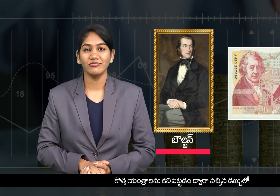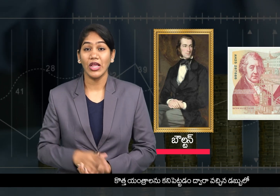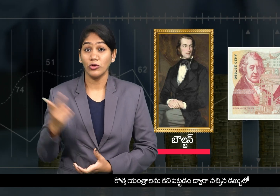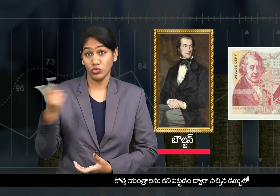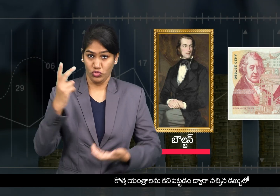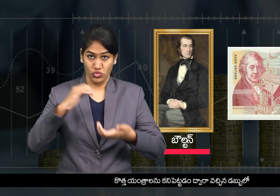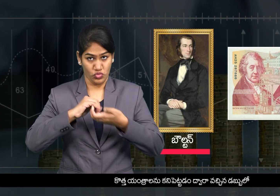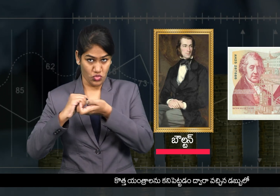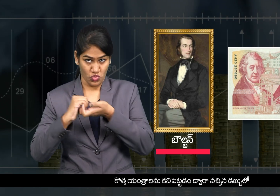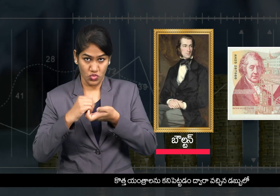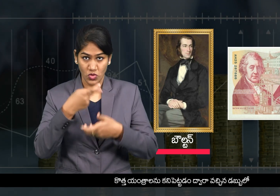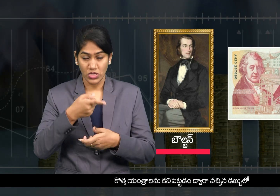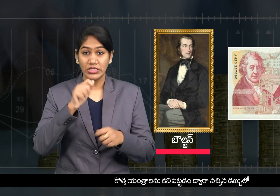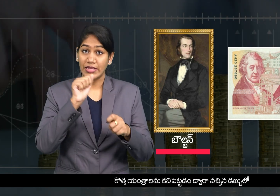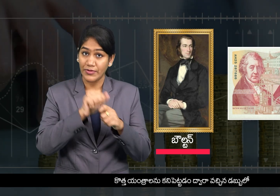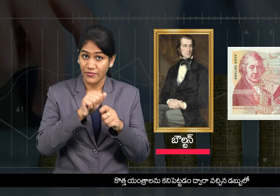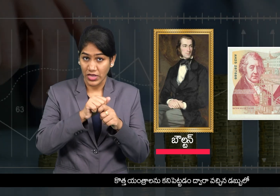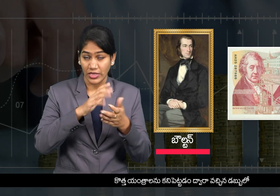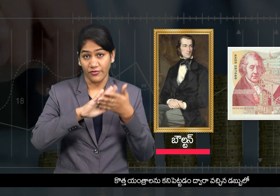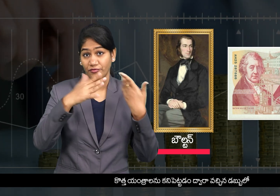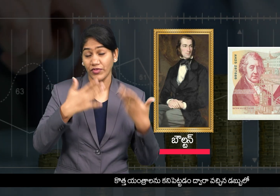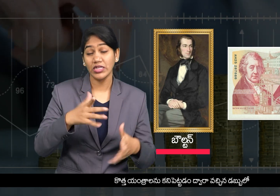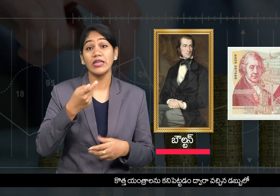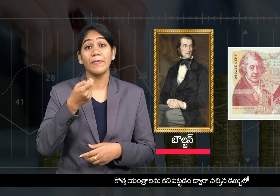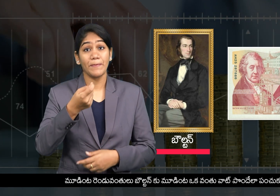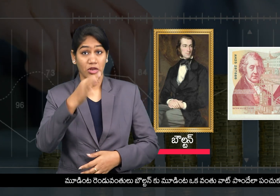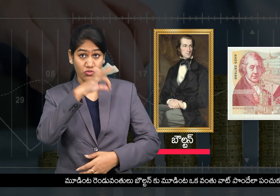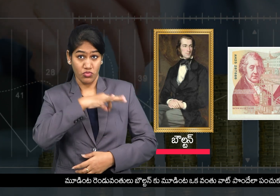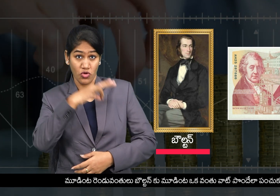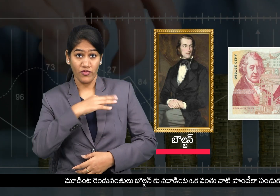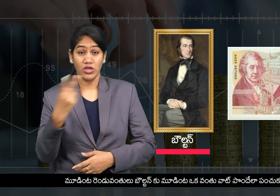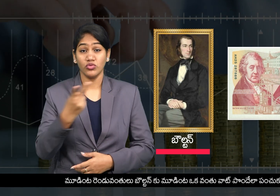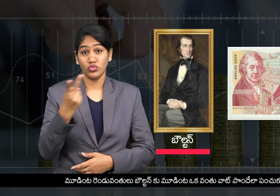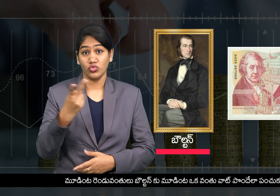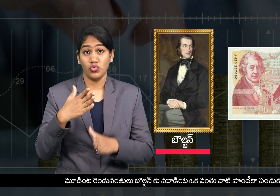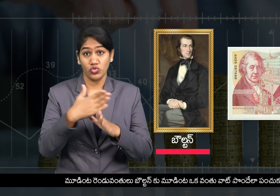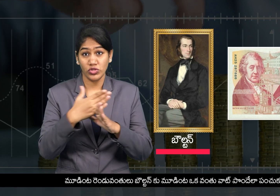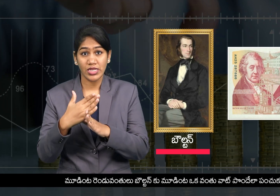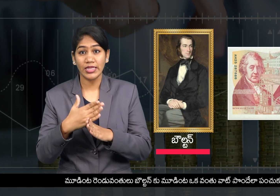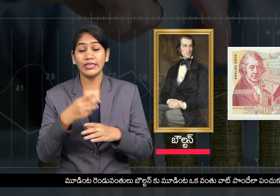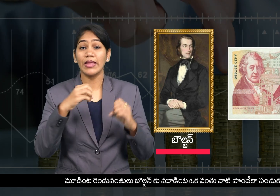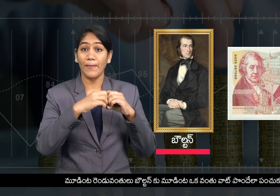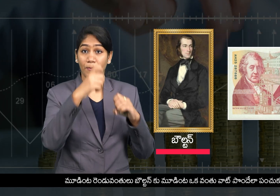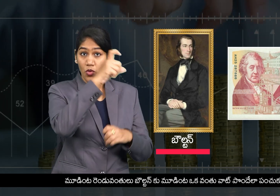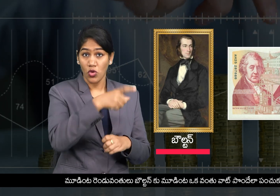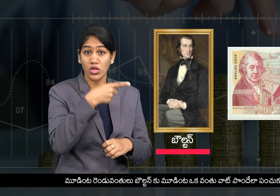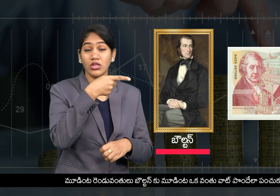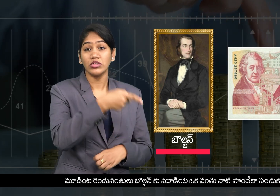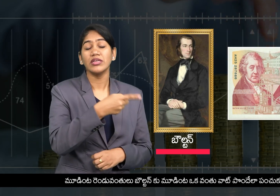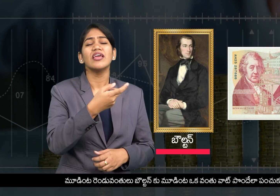కొత్త యంత్రాలను కనిపెట్టడం ద్వారా వచ్చిన డబ్బులో 3/2 వంతులు బౌల్టన్కు, 3/1 వంతు వాట్